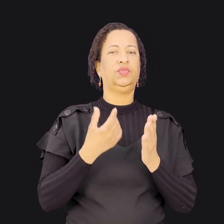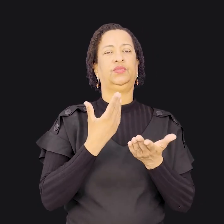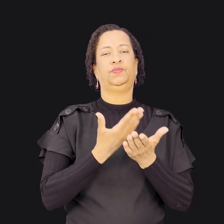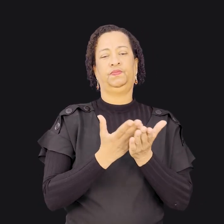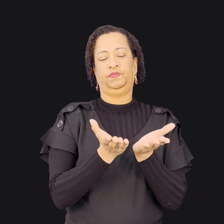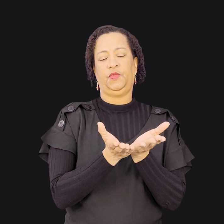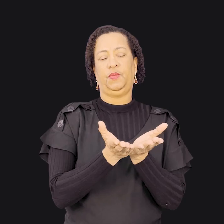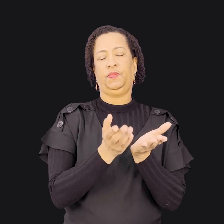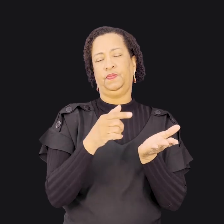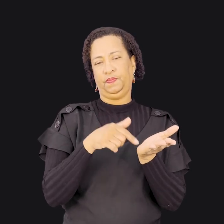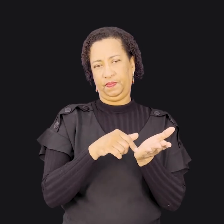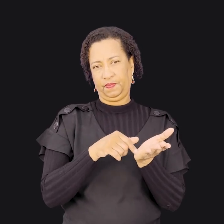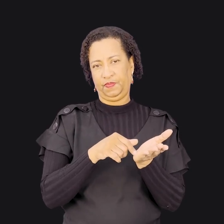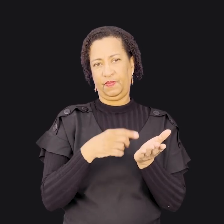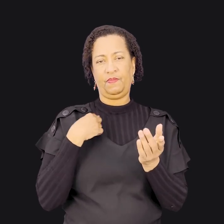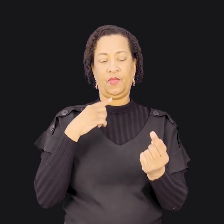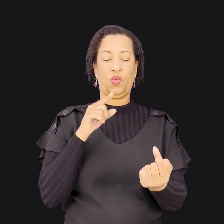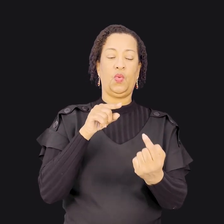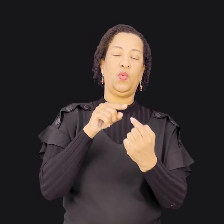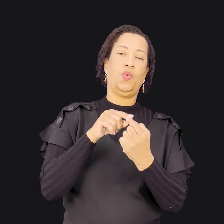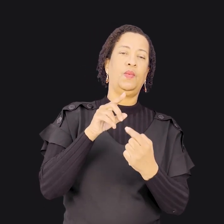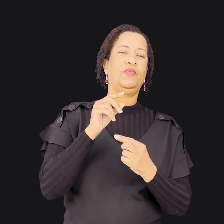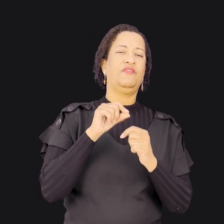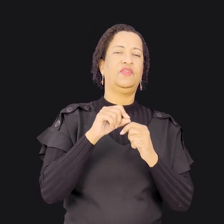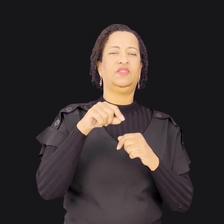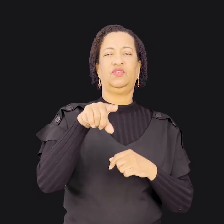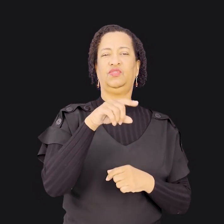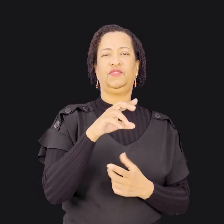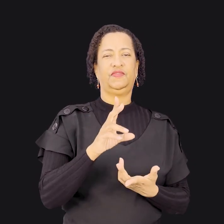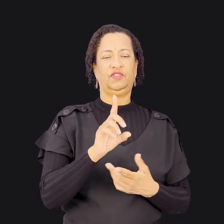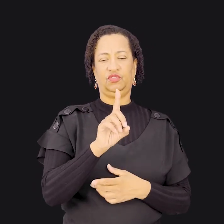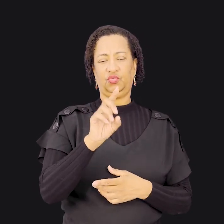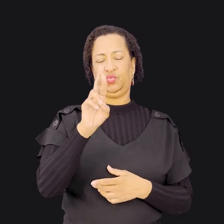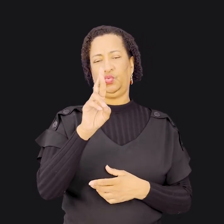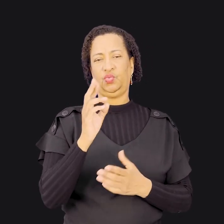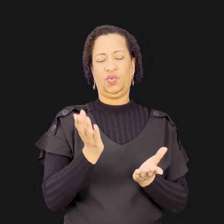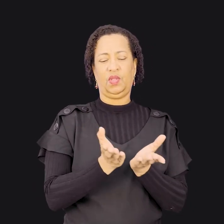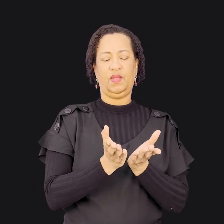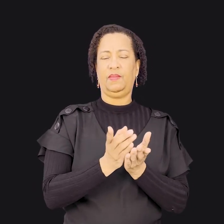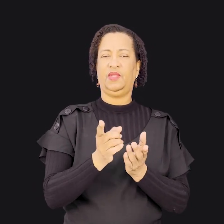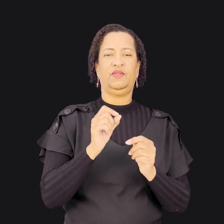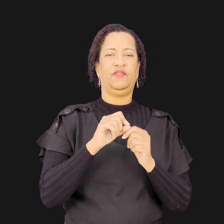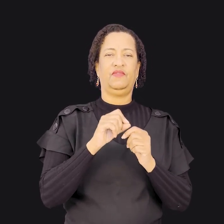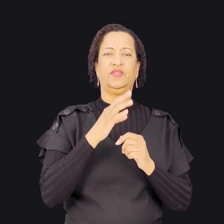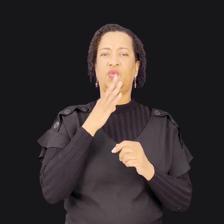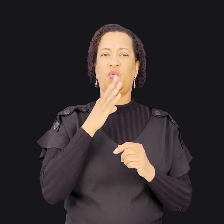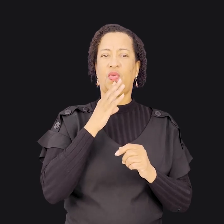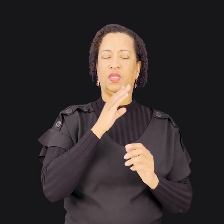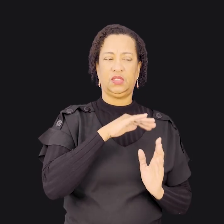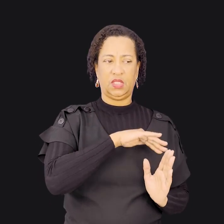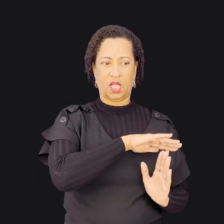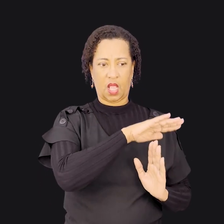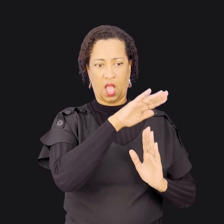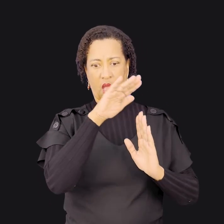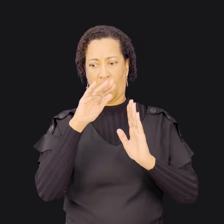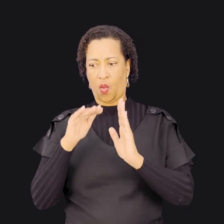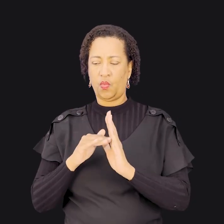devocional das Escrituras. Meu objetivo não é fazer de vocês doutores da Bíblia, nem fazê-los conhecê-la de ponta a ponta. O